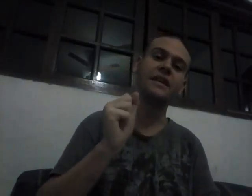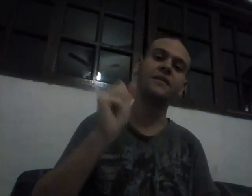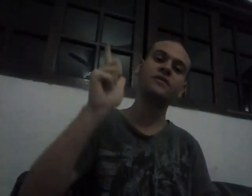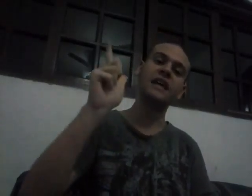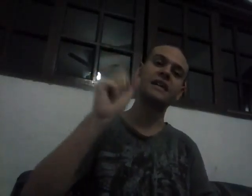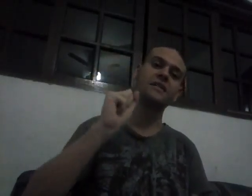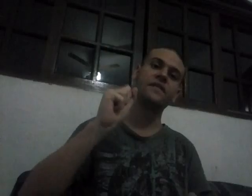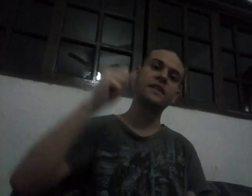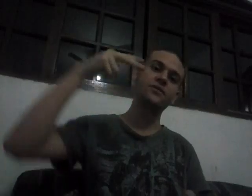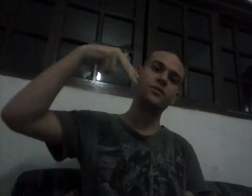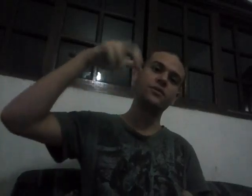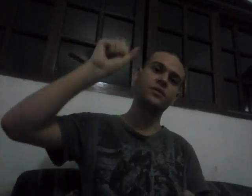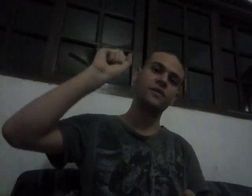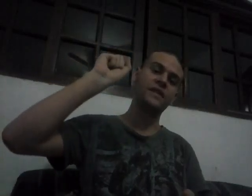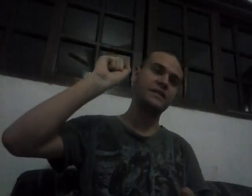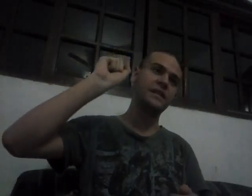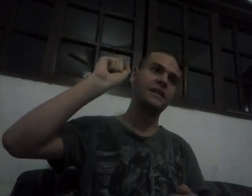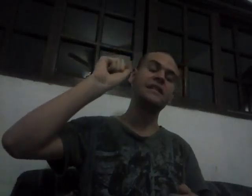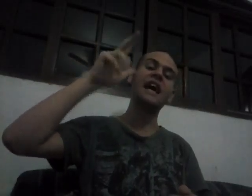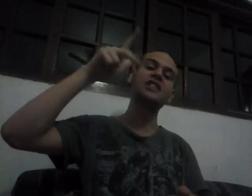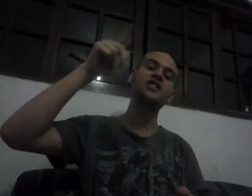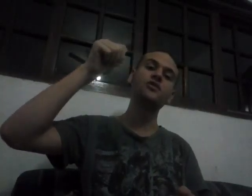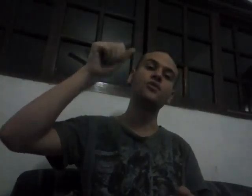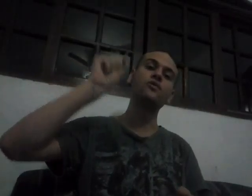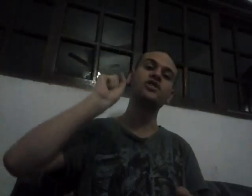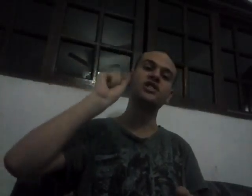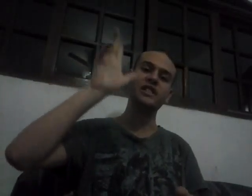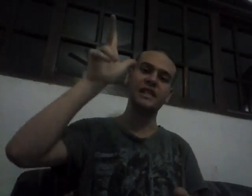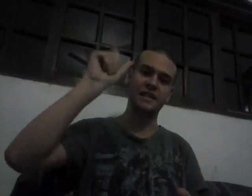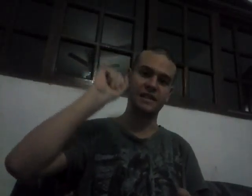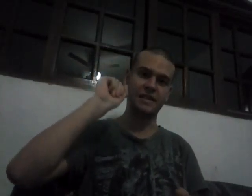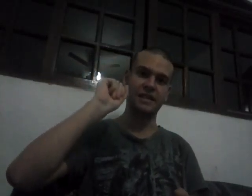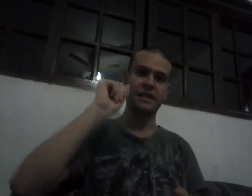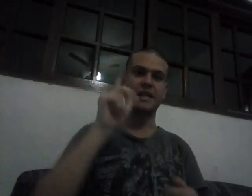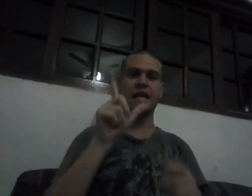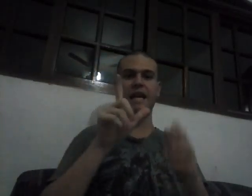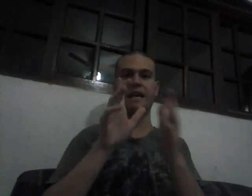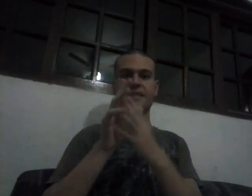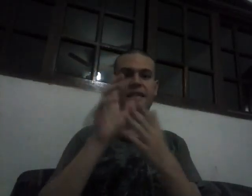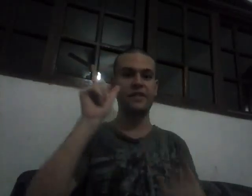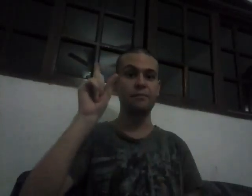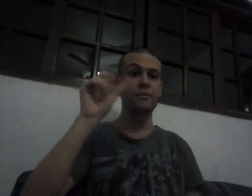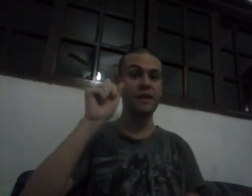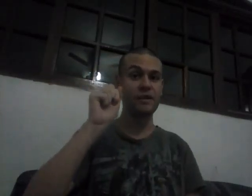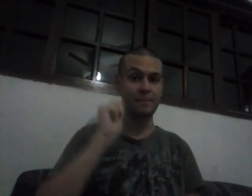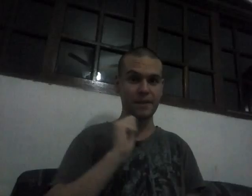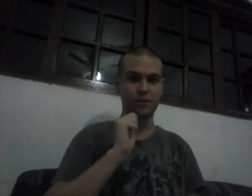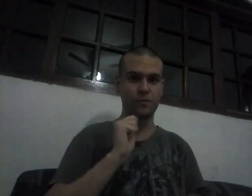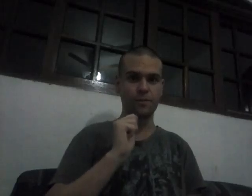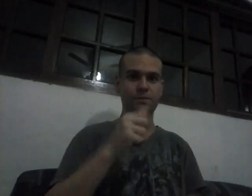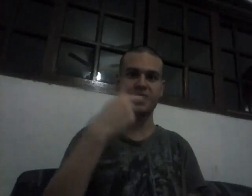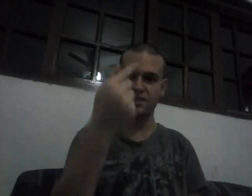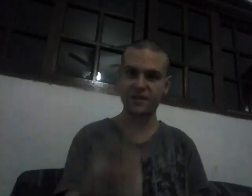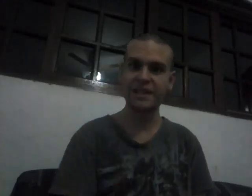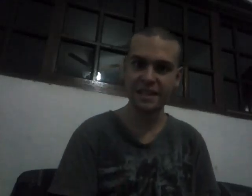usar classificador, fazer datilologia, que é escrever por meio da mão. Isso vai ter